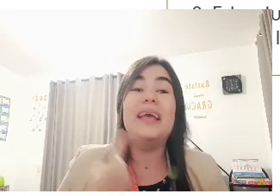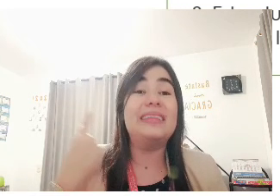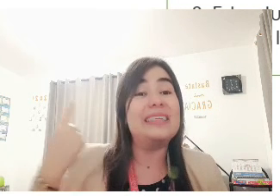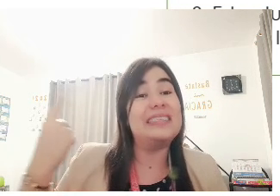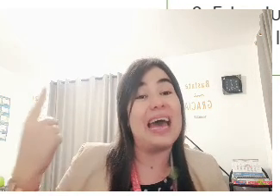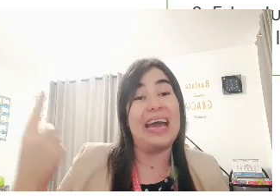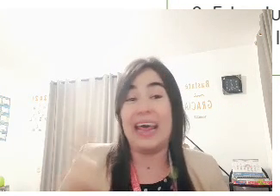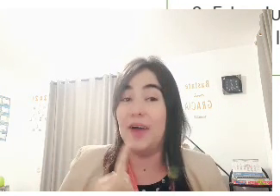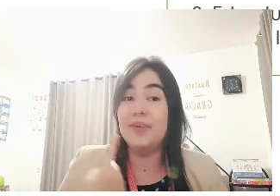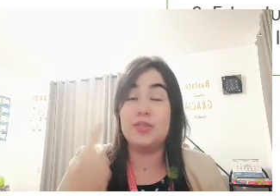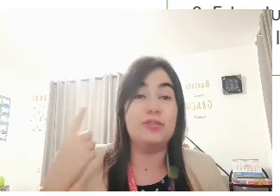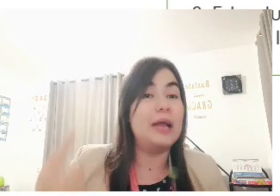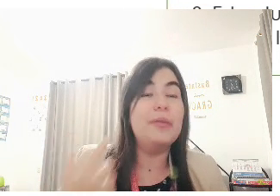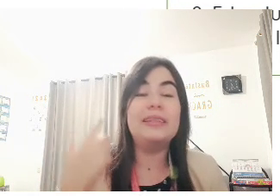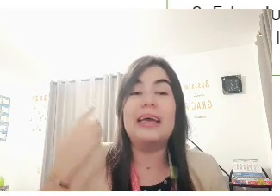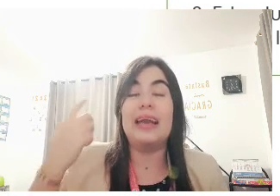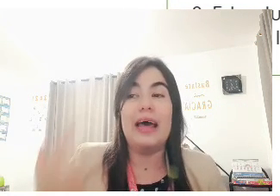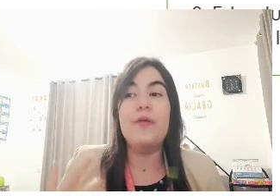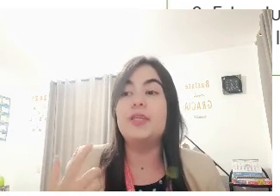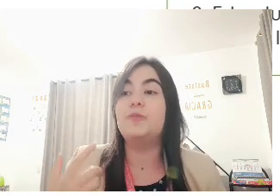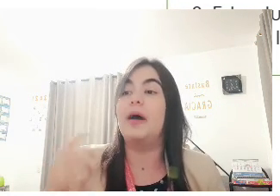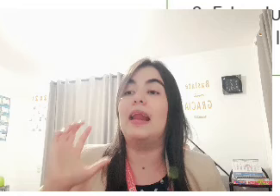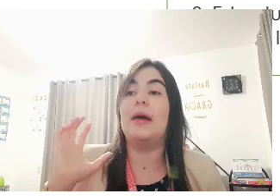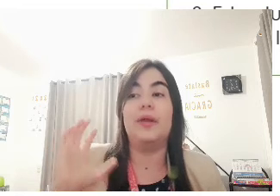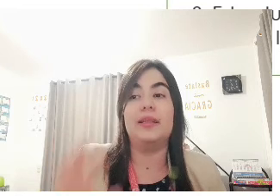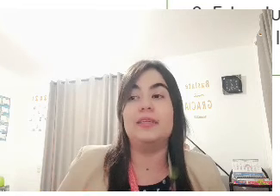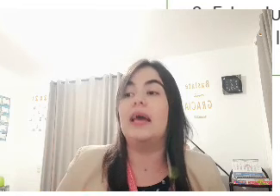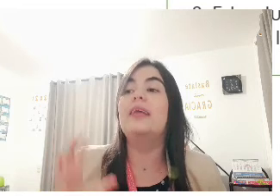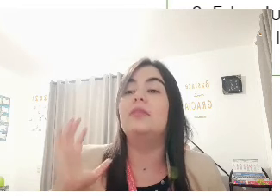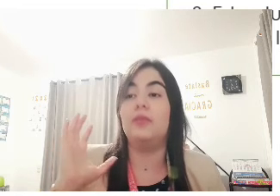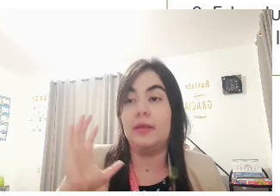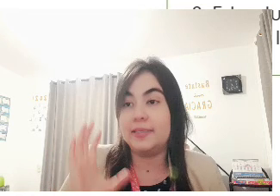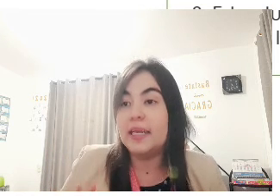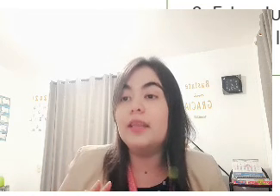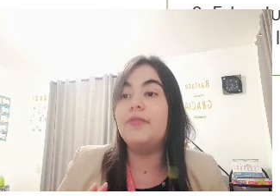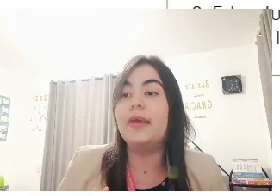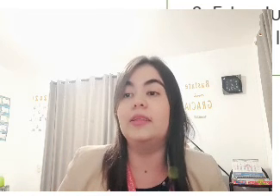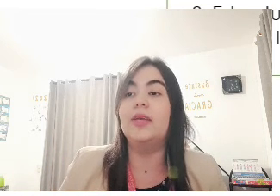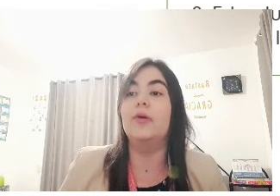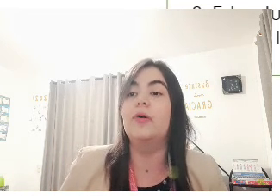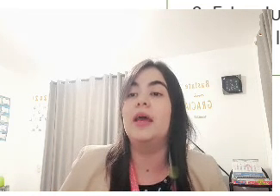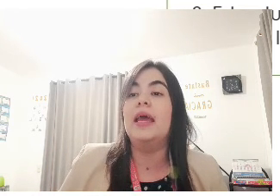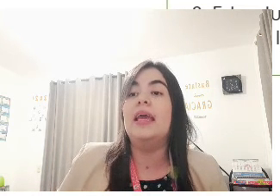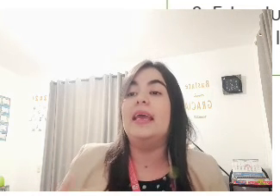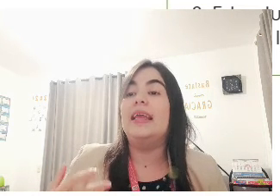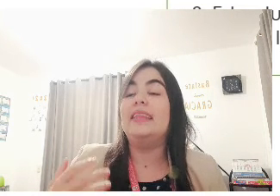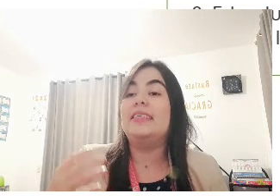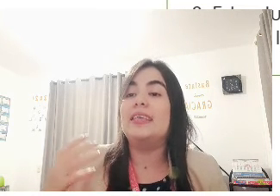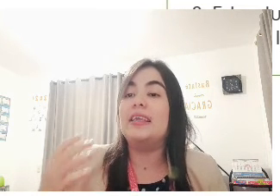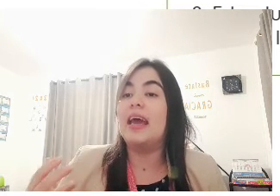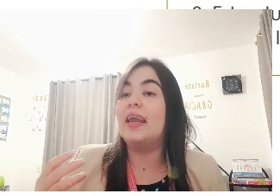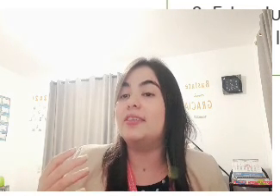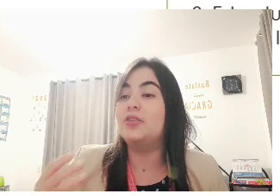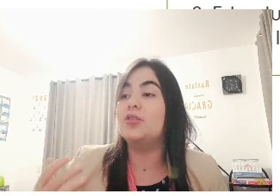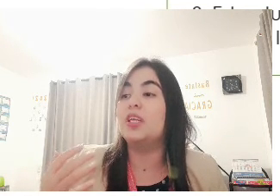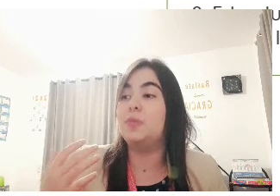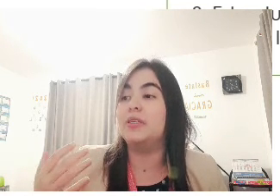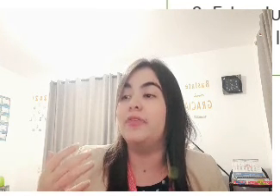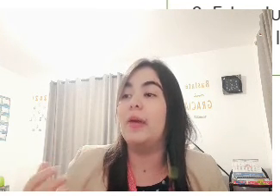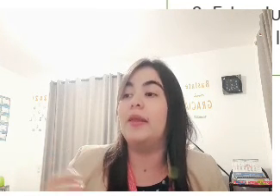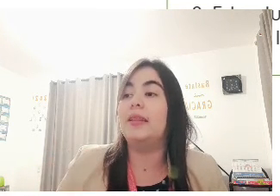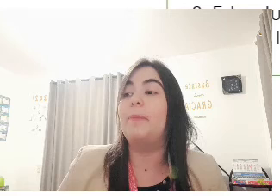estructurar ambientes agradables, totalmente agradables para el aprendizaje significativo y diseñar